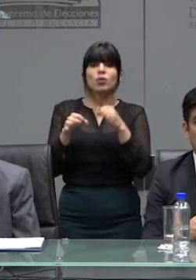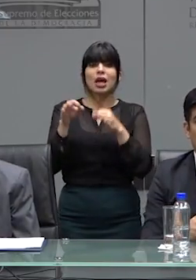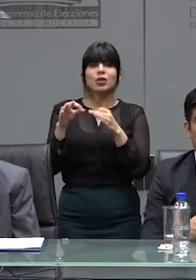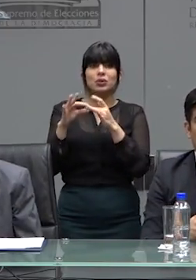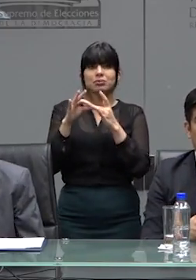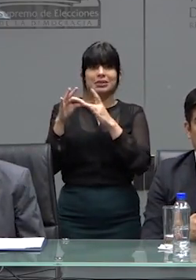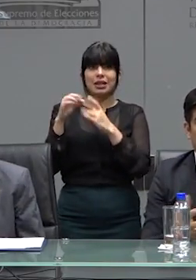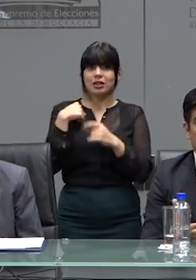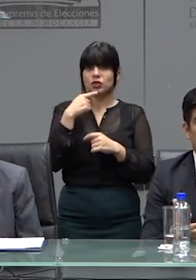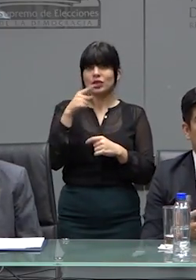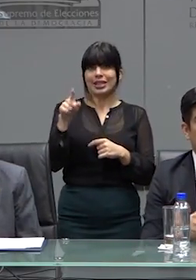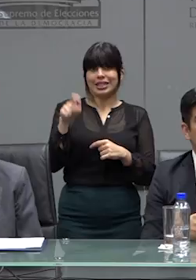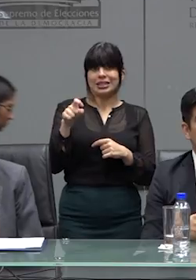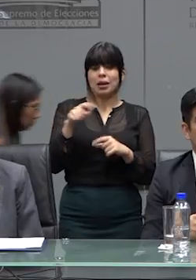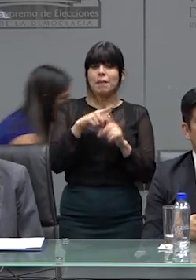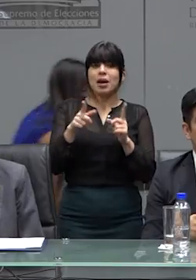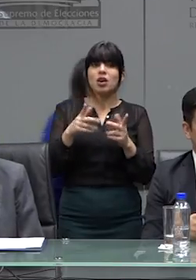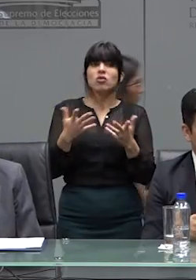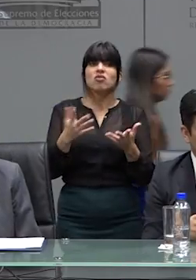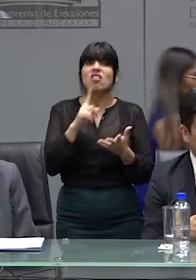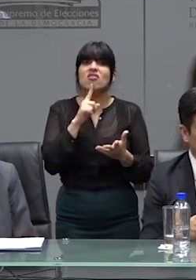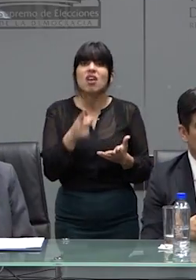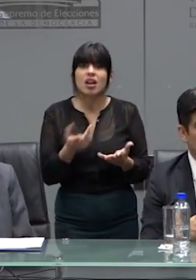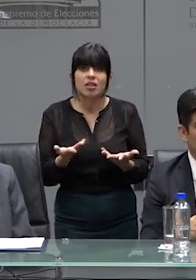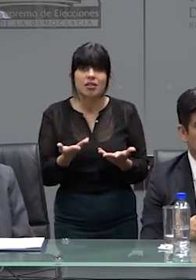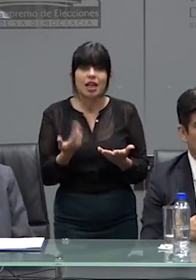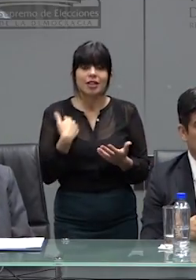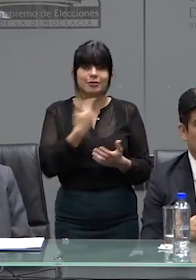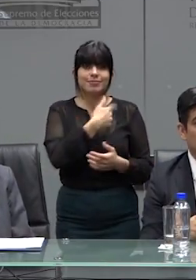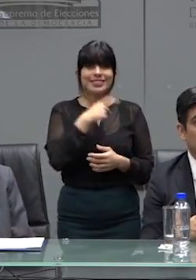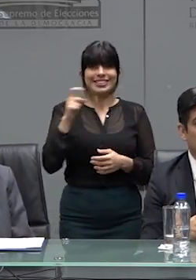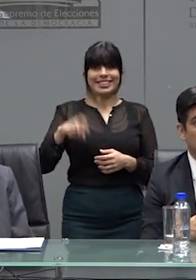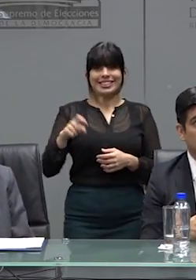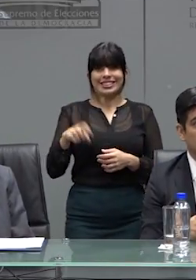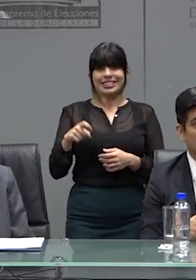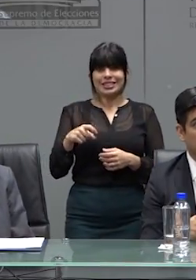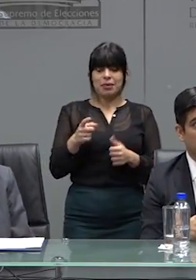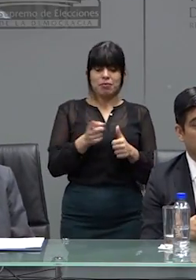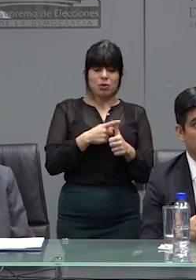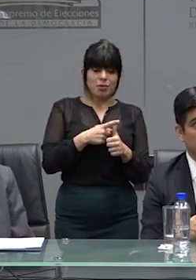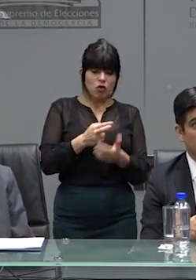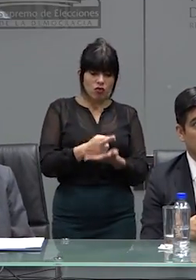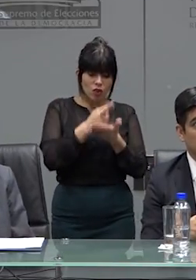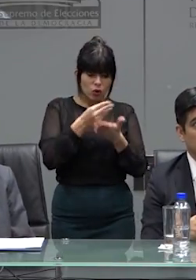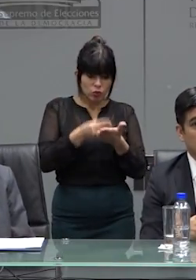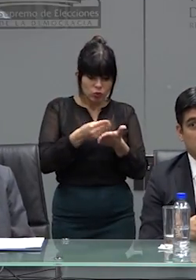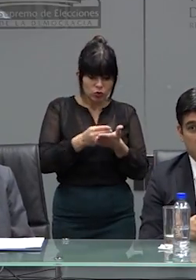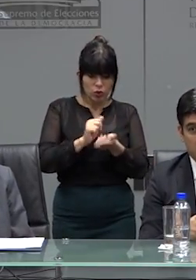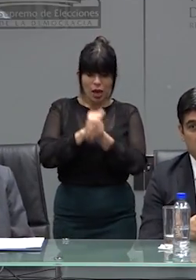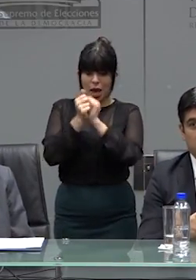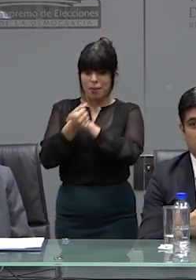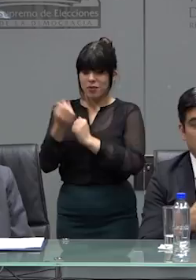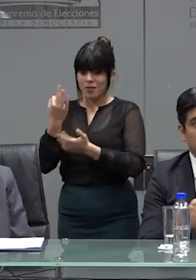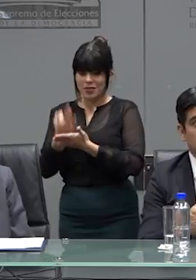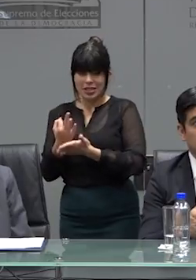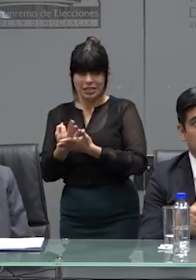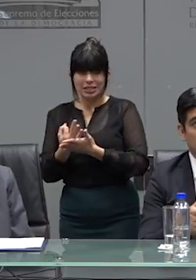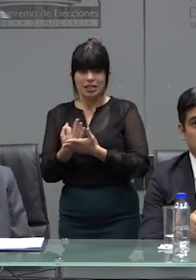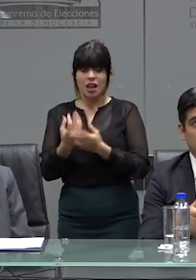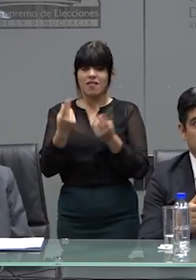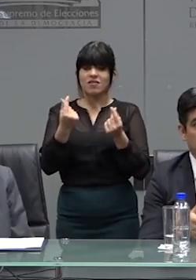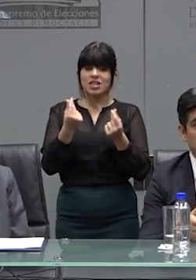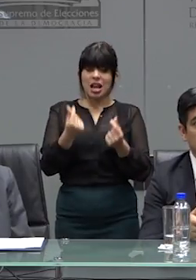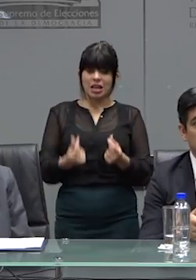especializada, pero hay que ser realista. Necesitamos tener los recursos y una reforma fiscal y